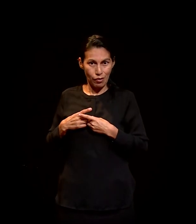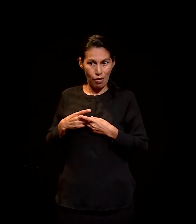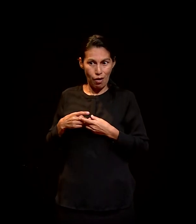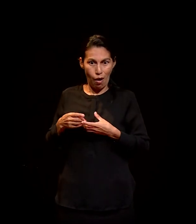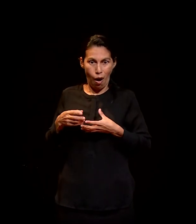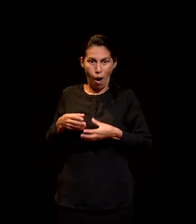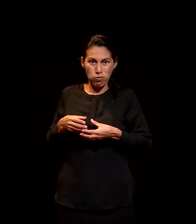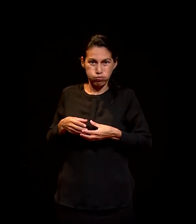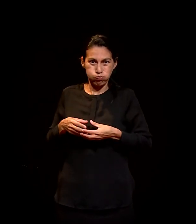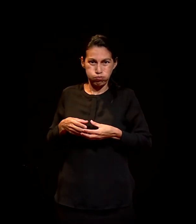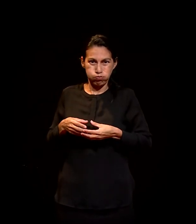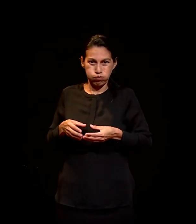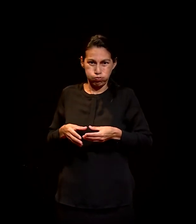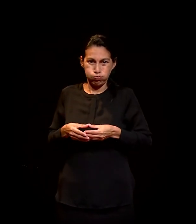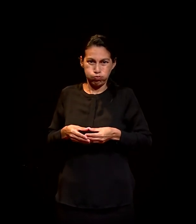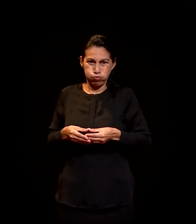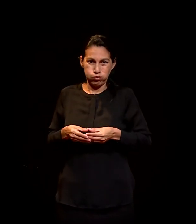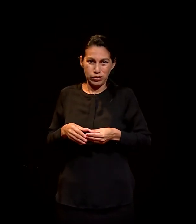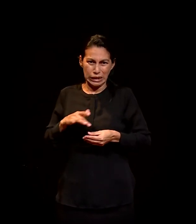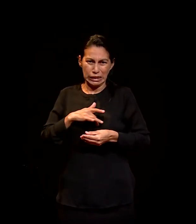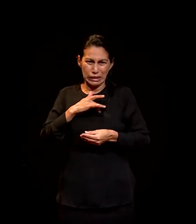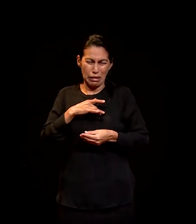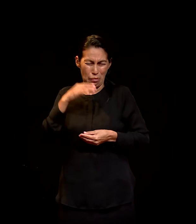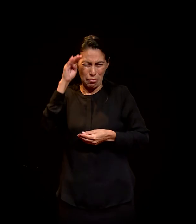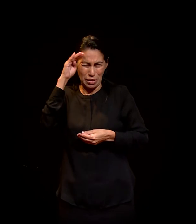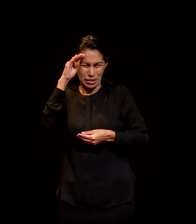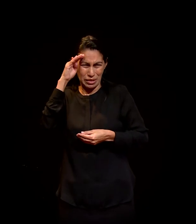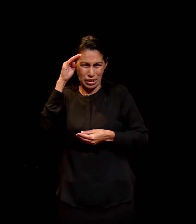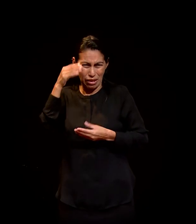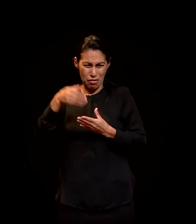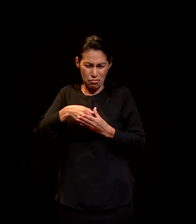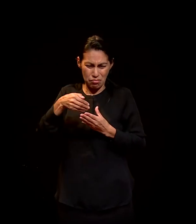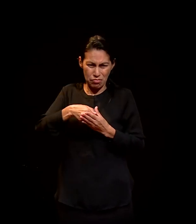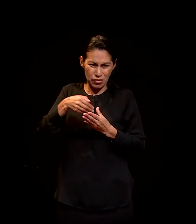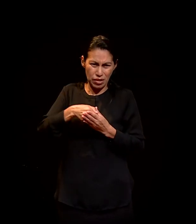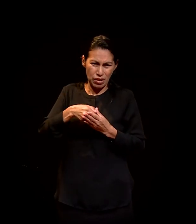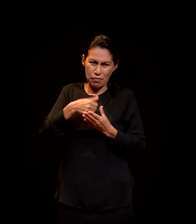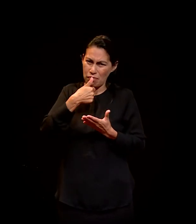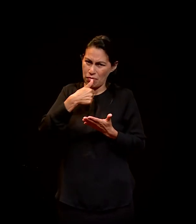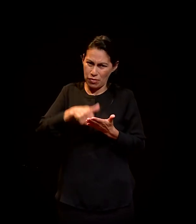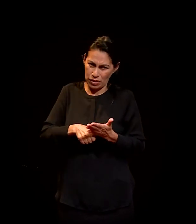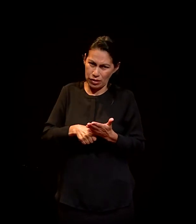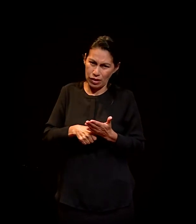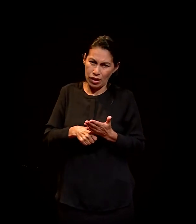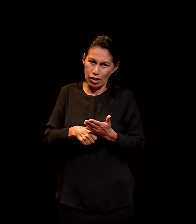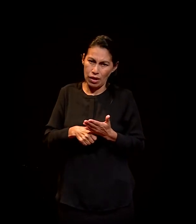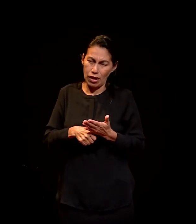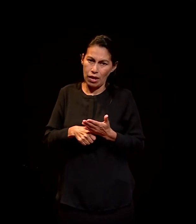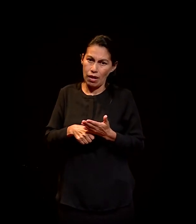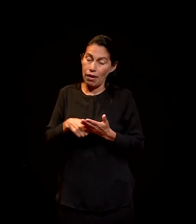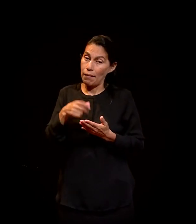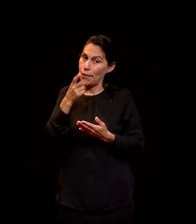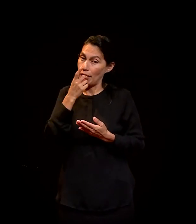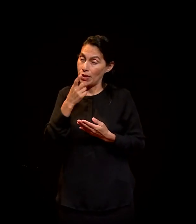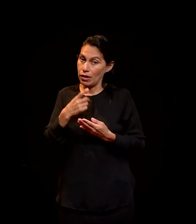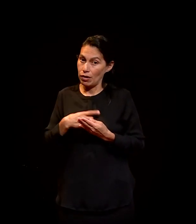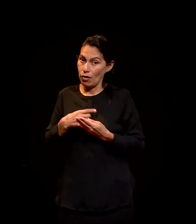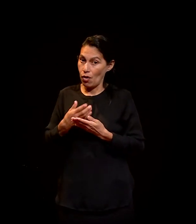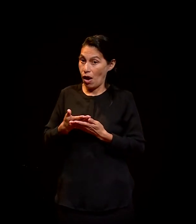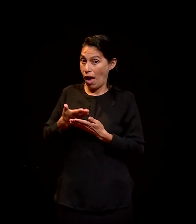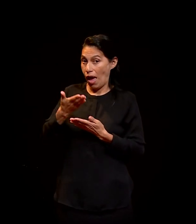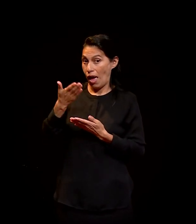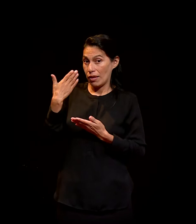momento yo lo sentí bordo pero yo pensé que tenía alguna carta o algo así y ella me comentó que hace un tiempo